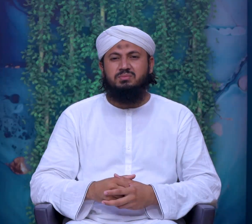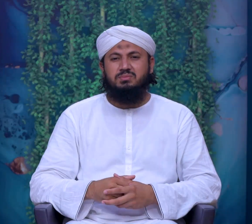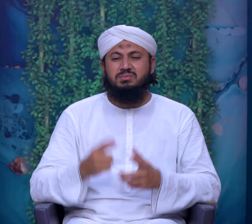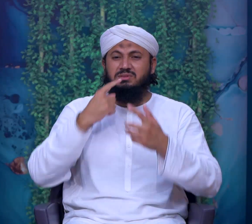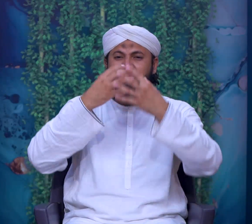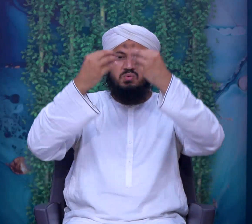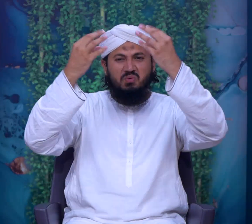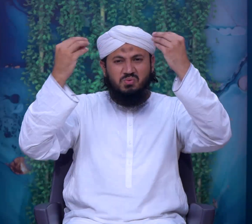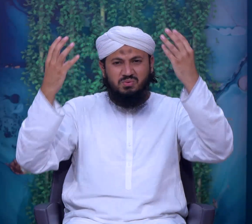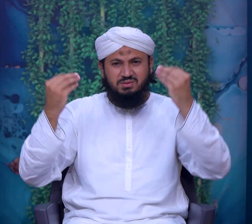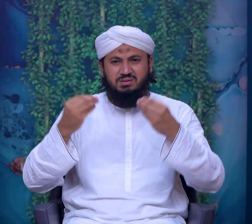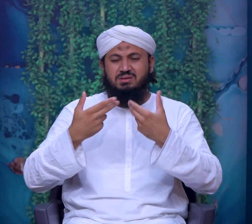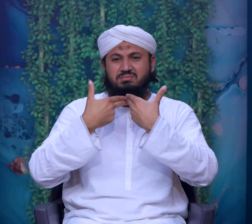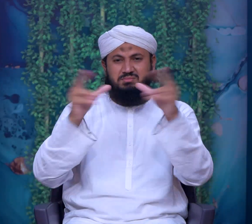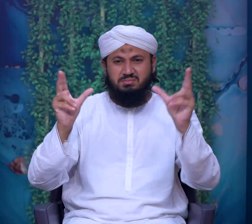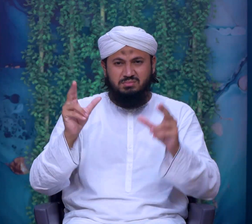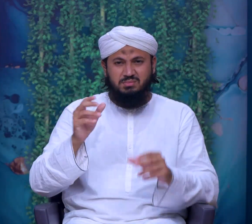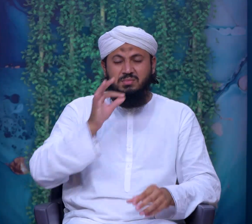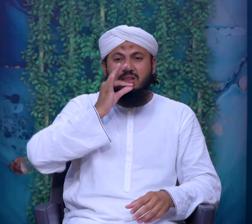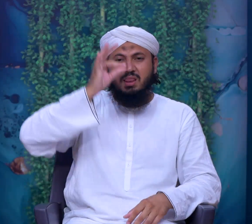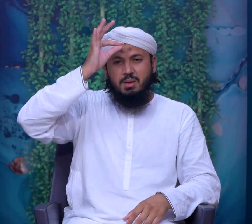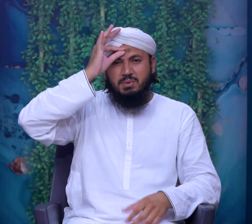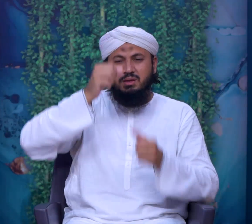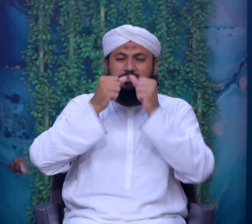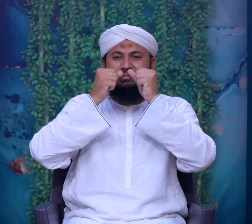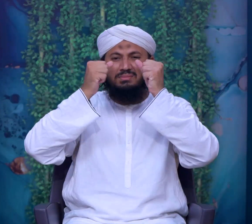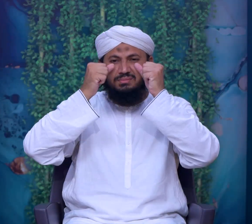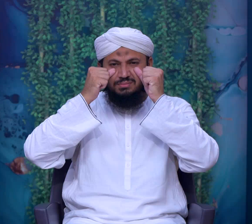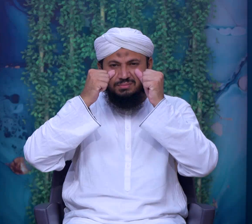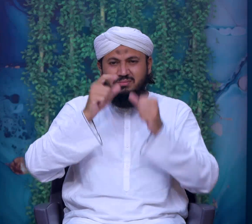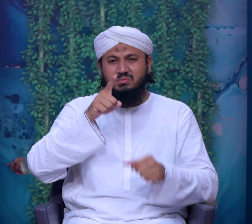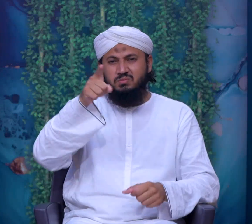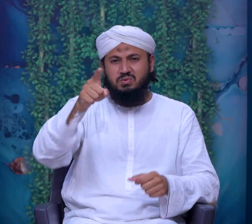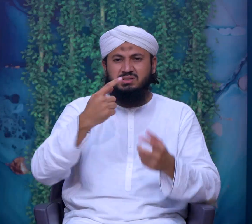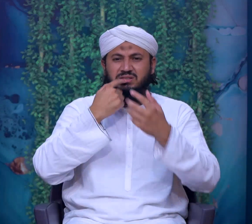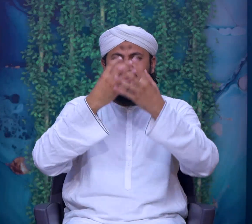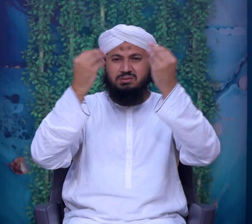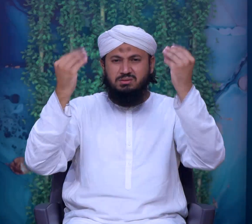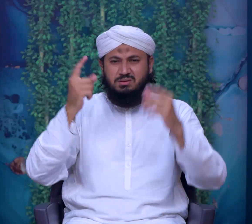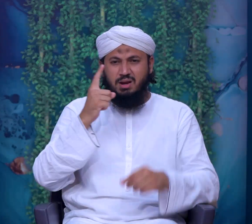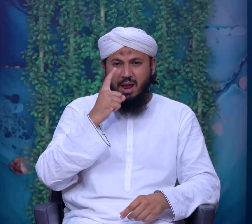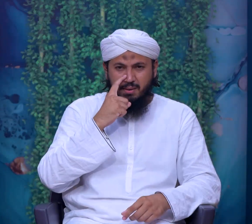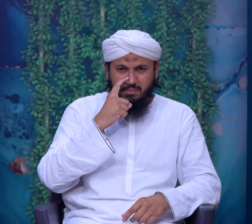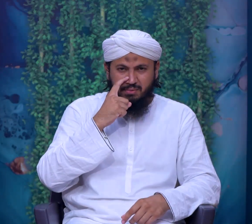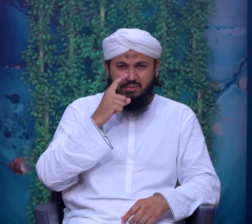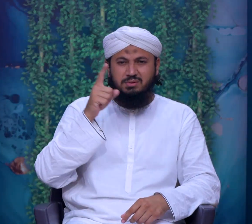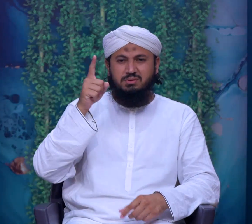کے خزانوں میں چھپا ہوا نور اور راز عبداللہ سے جدا ہو کر آمنہ کے بطن میں منتقل ہونے والا ہے، اور جس گھڑی یہ